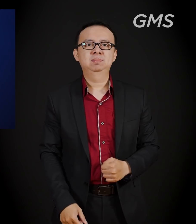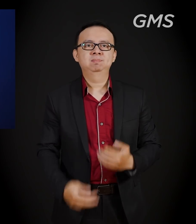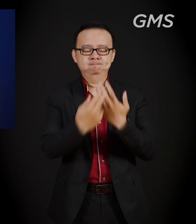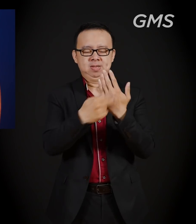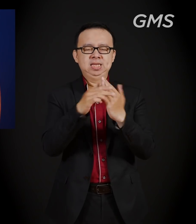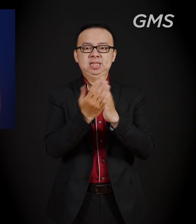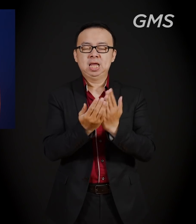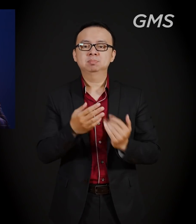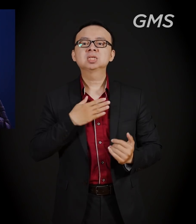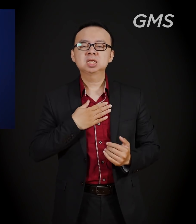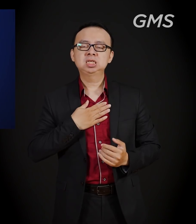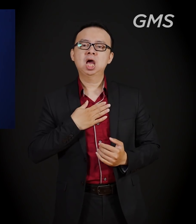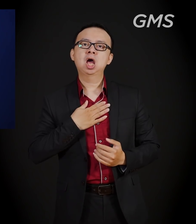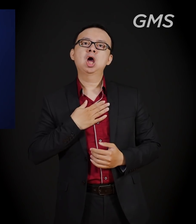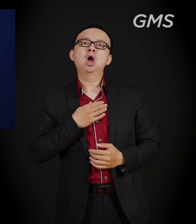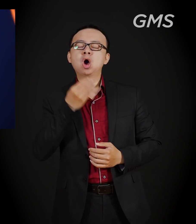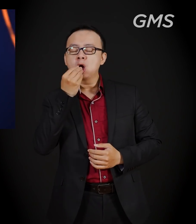Alkitab saya bilang,